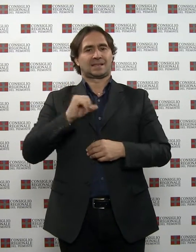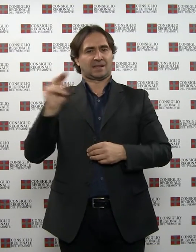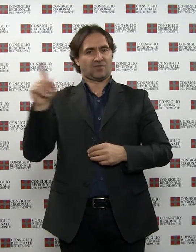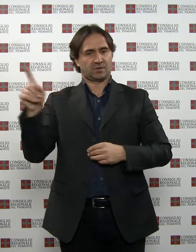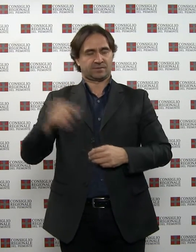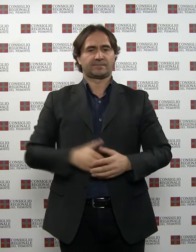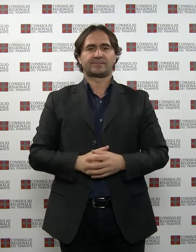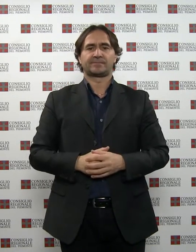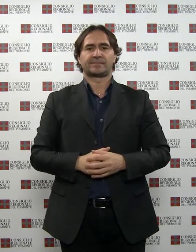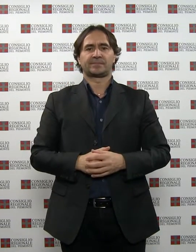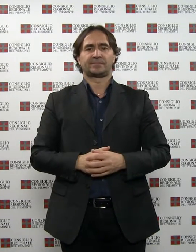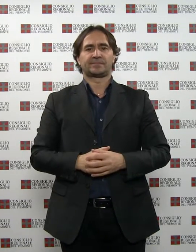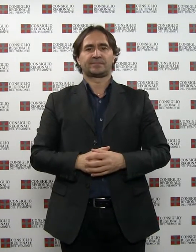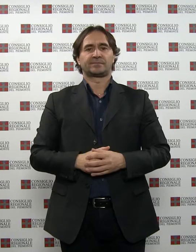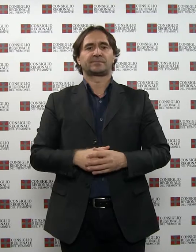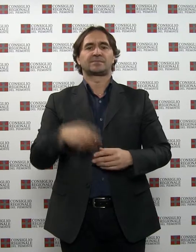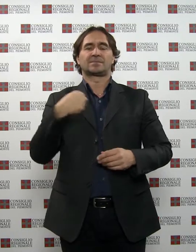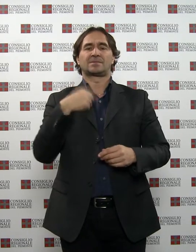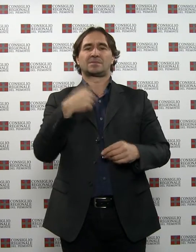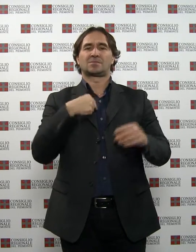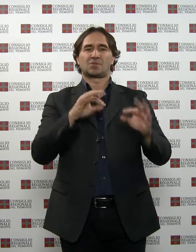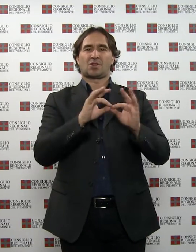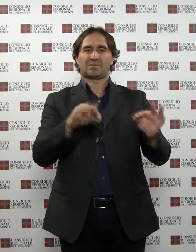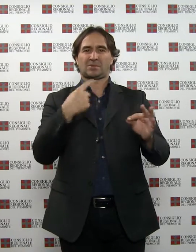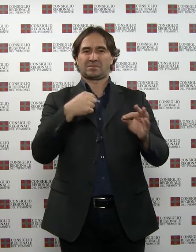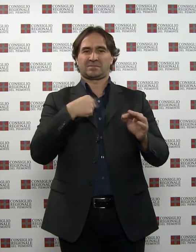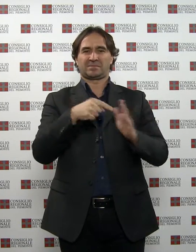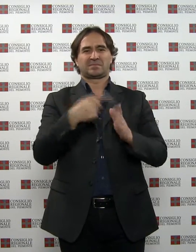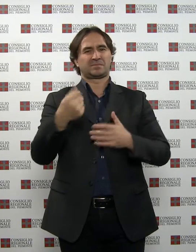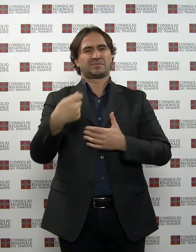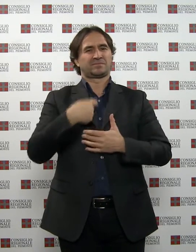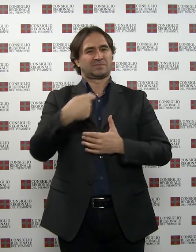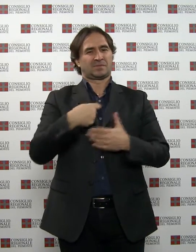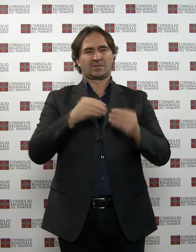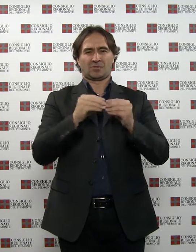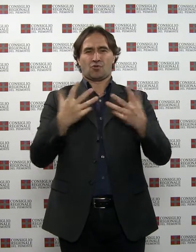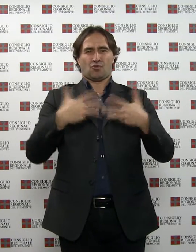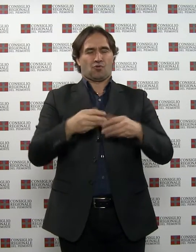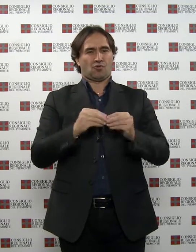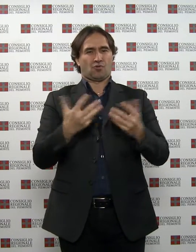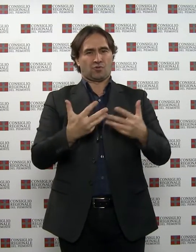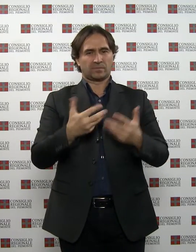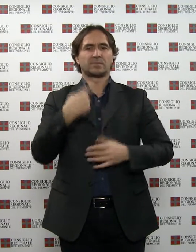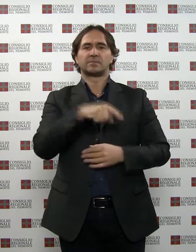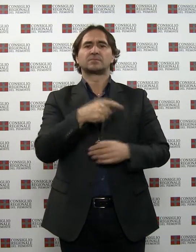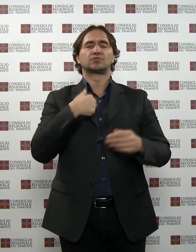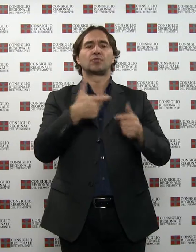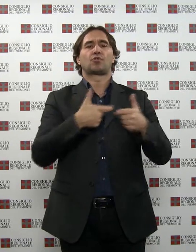L'introduzione nel nostro ordinamento del rimedio compensativo risarcitorio e gli scenari che esso apre sono stati al centro di un convegno intitolato